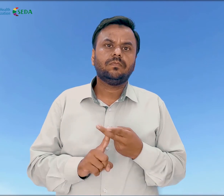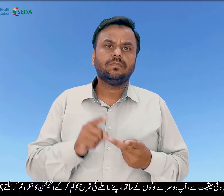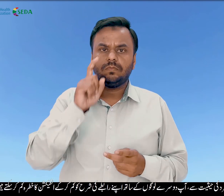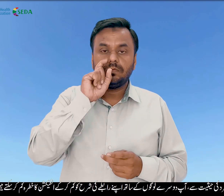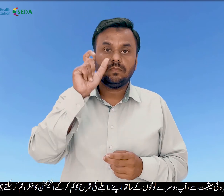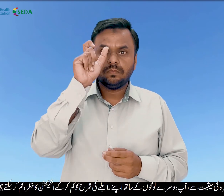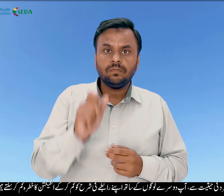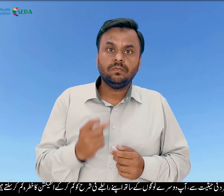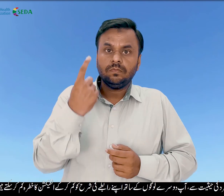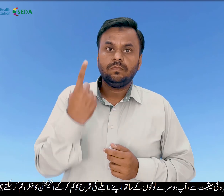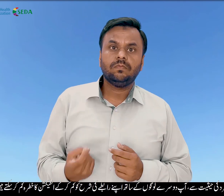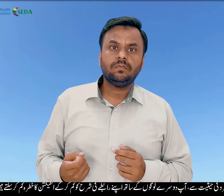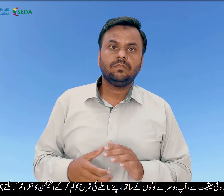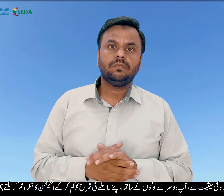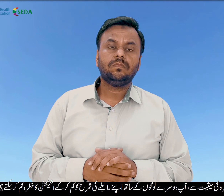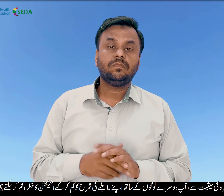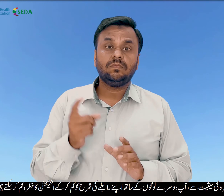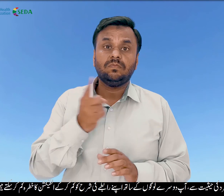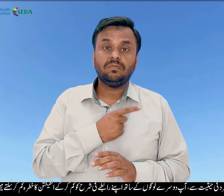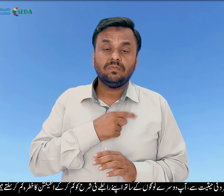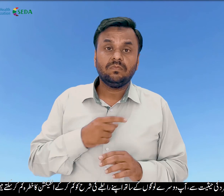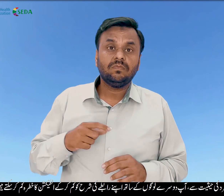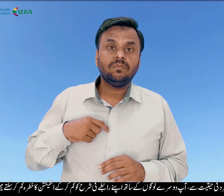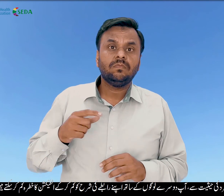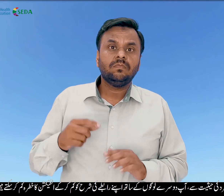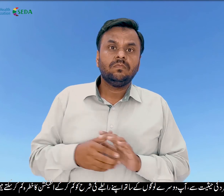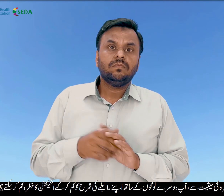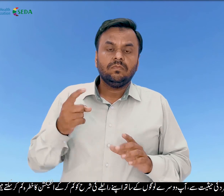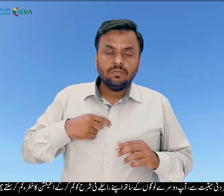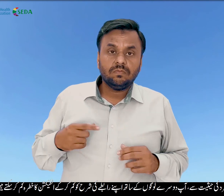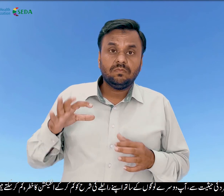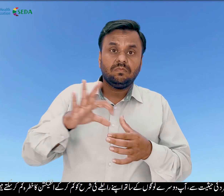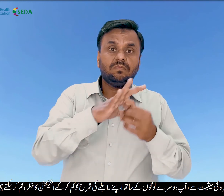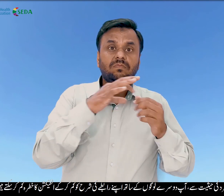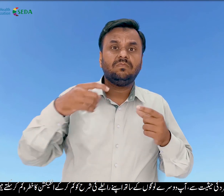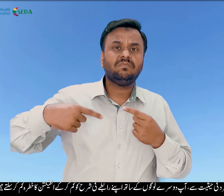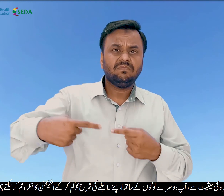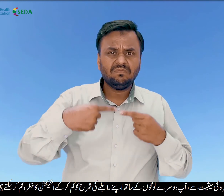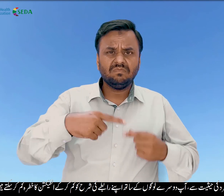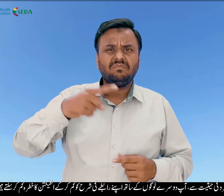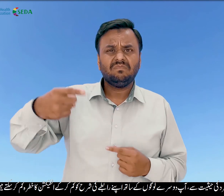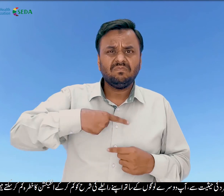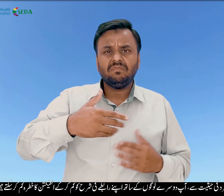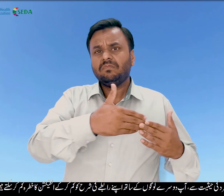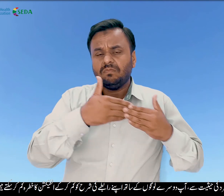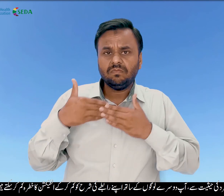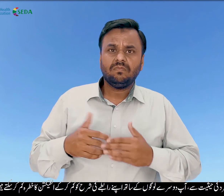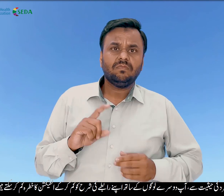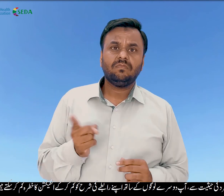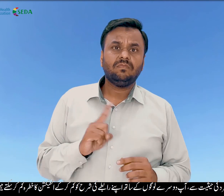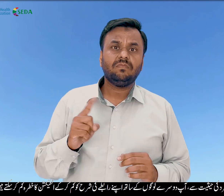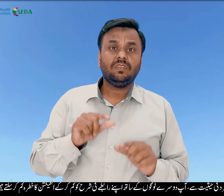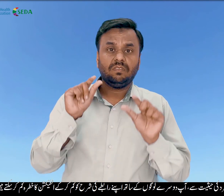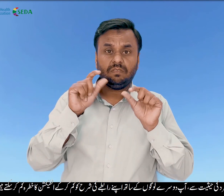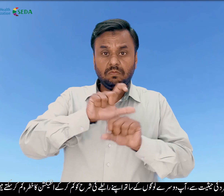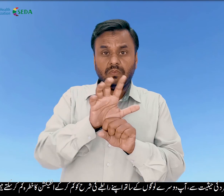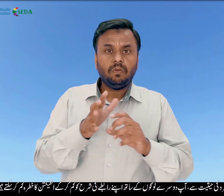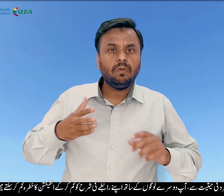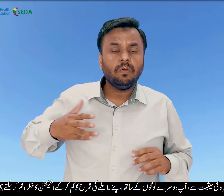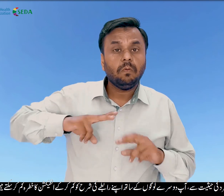ایک فرد کی حیثیت سے آپ دوسرے لوگوں کے ساتھ اپنے رابطے کی شرح کو کم کر کے انفیکشن کا